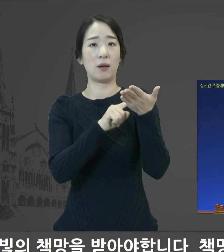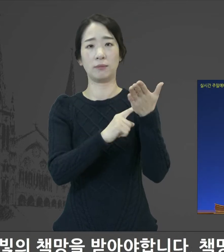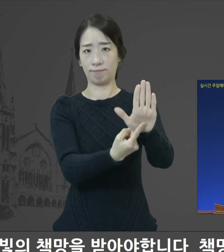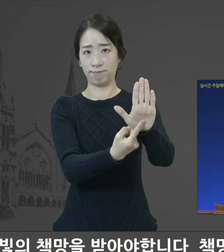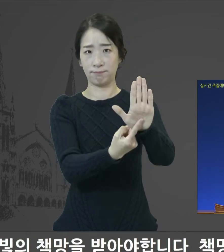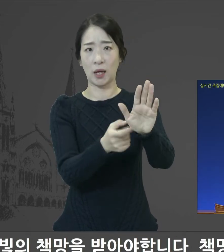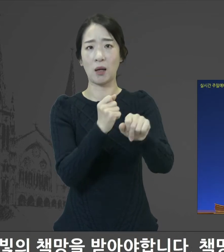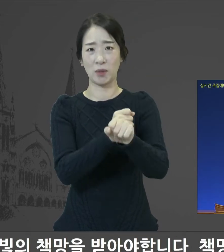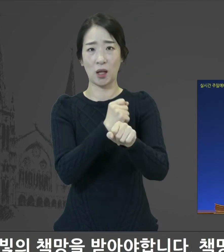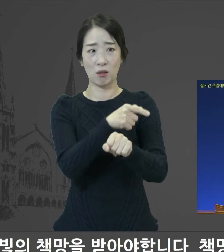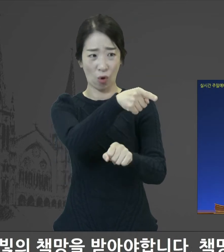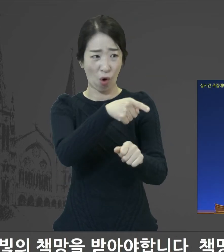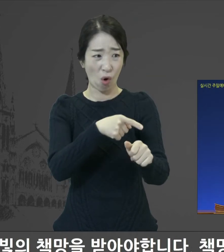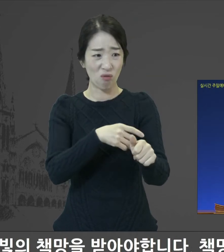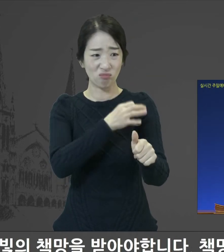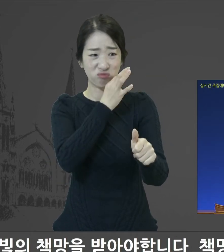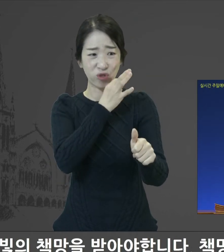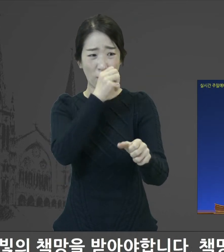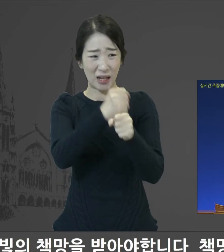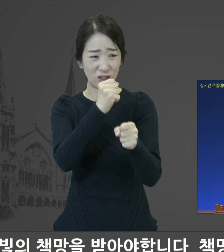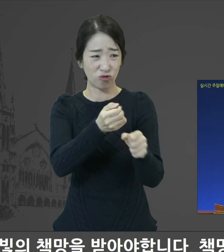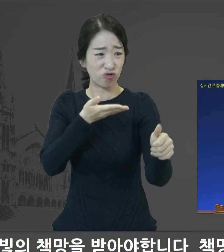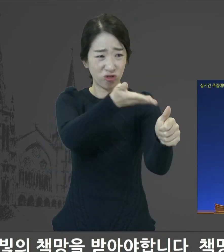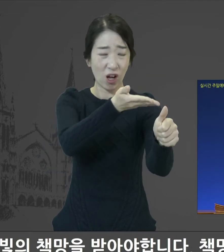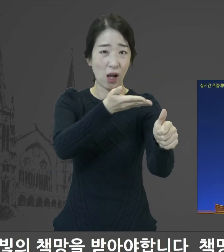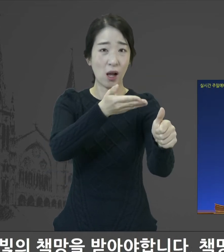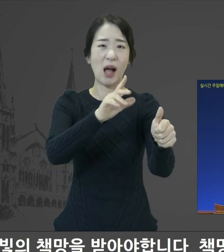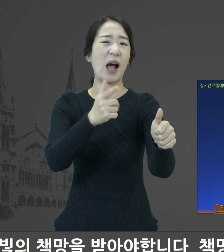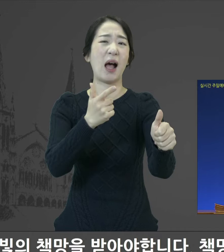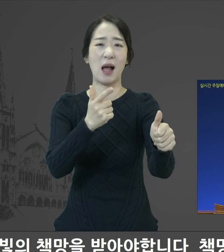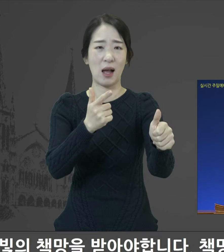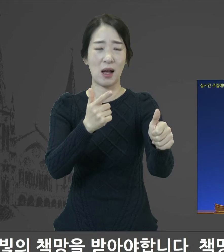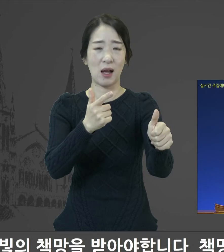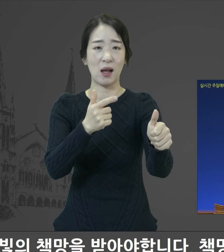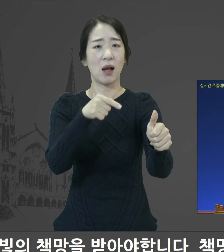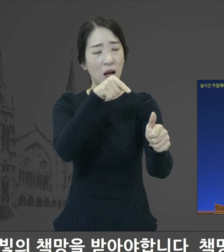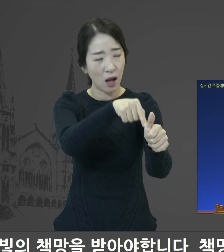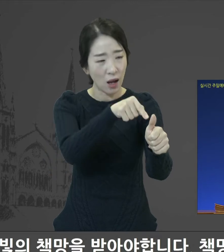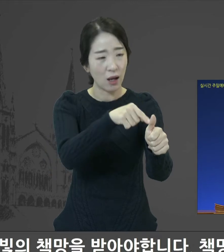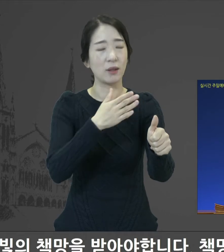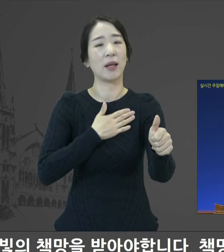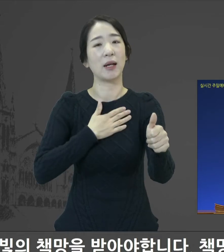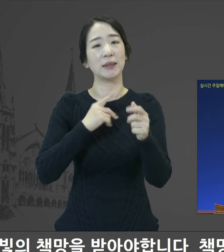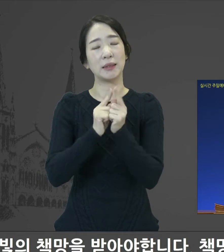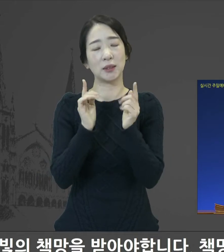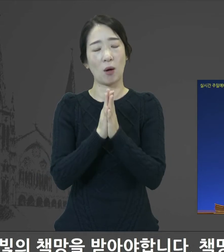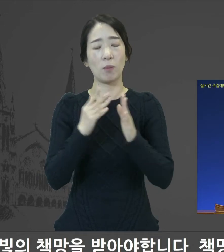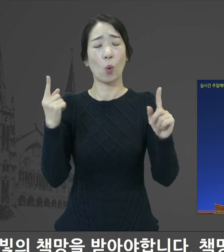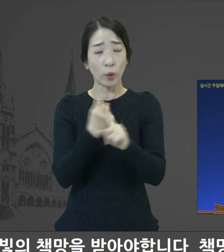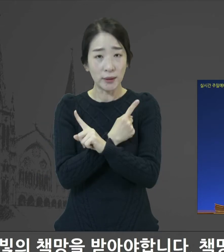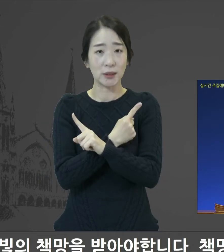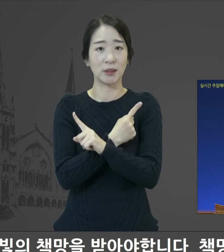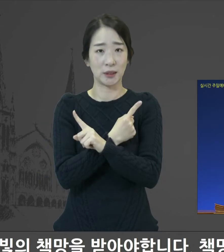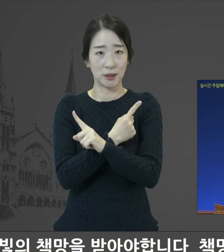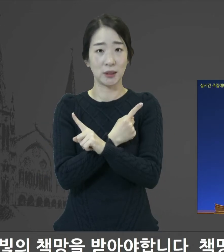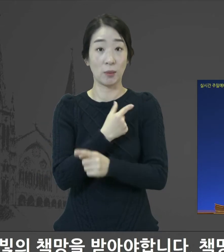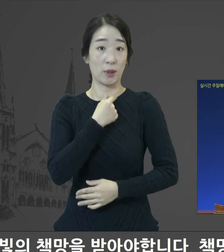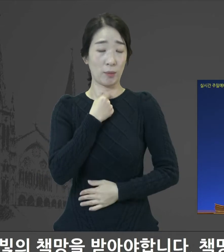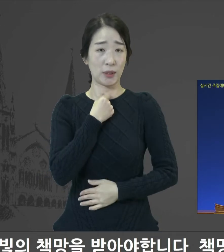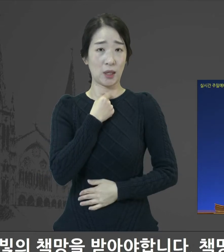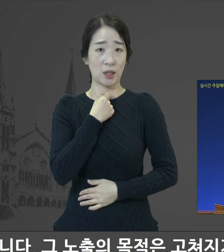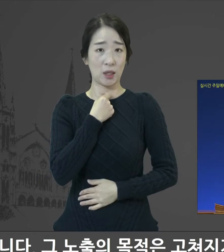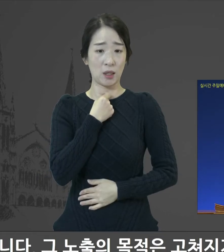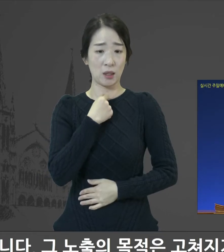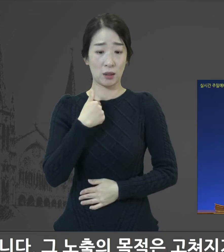부끄러움을 주는 것이 아니라 그 노출을 통해서 고쳐지기를 바라는 겁니다. 여러분, 깊은 상처가 나죠? 우리